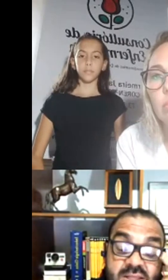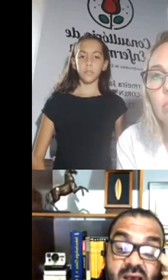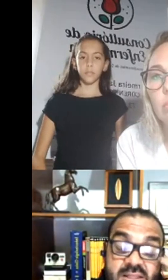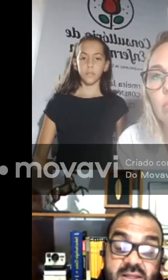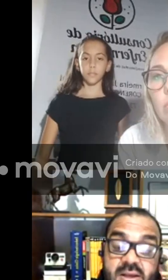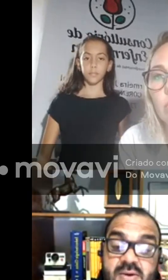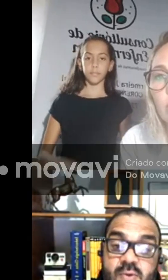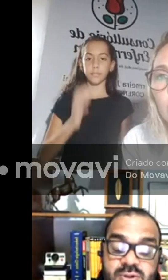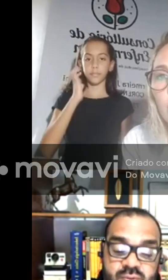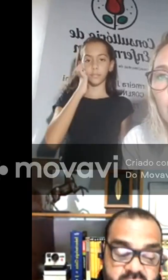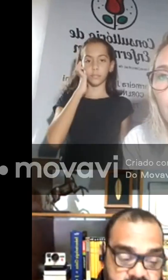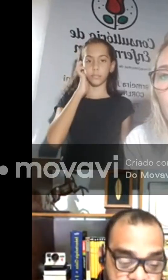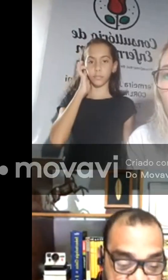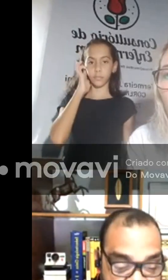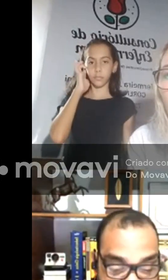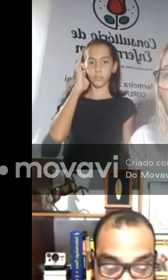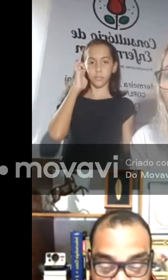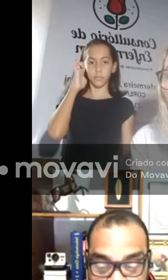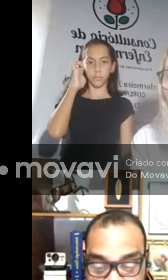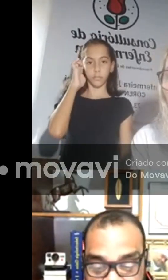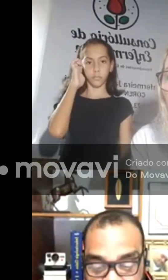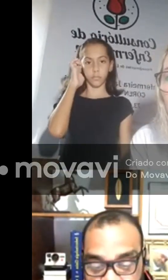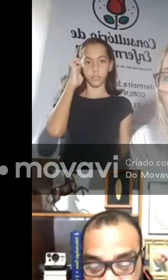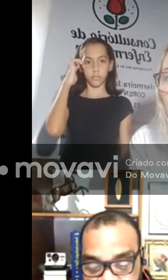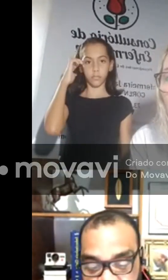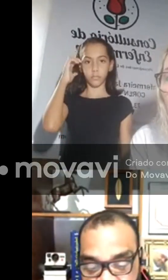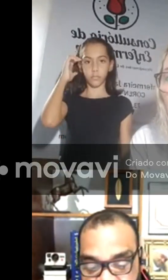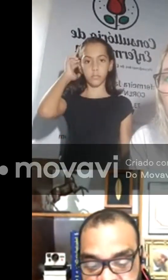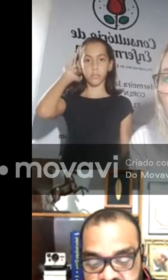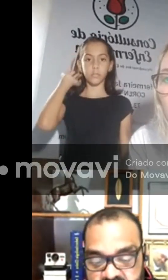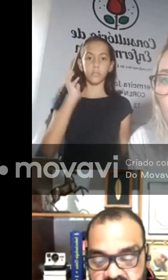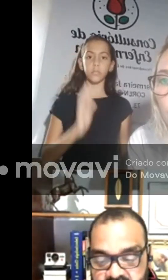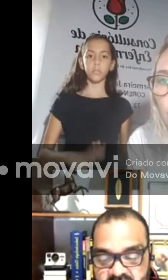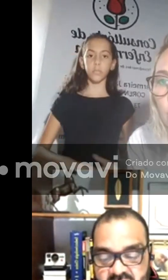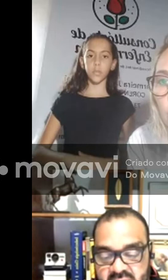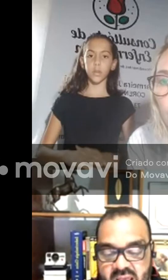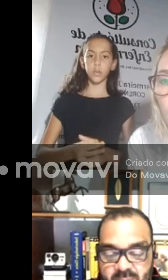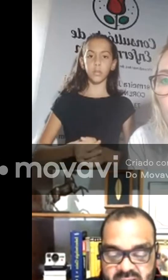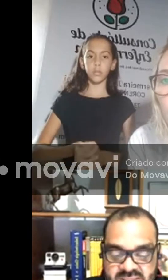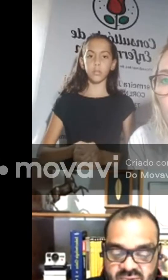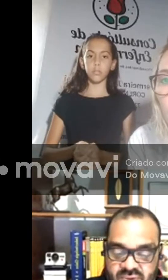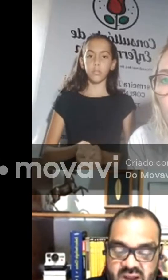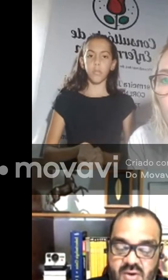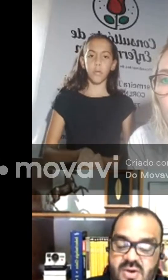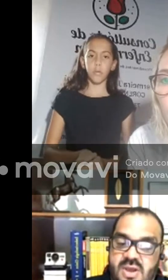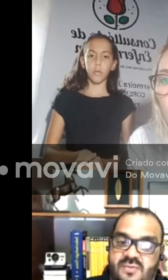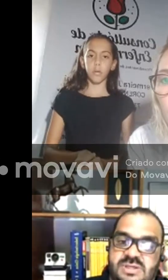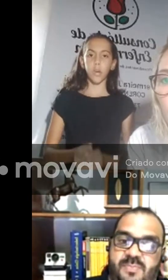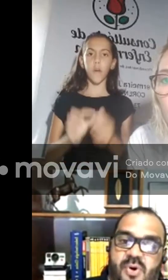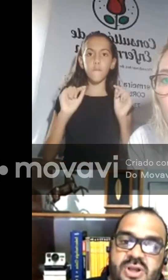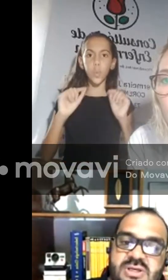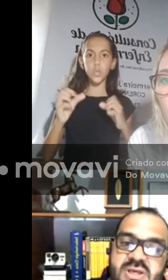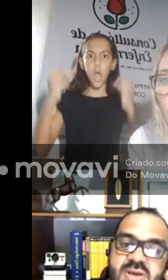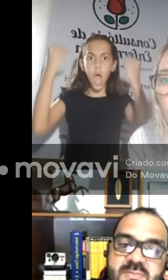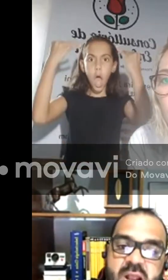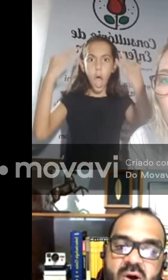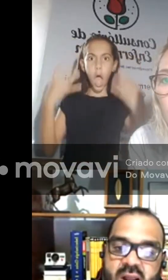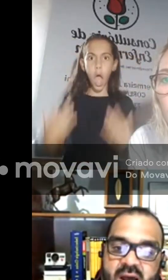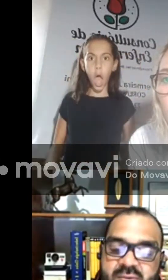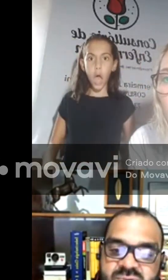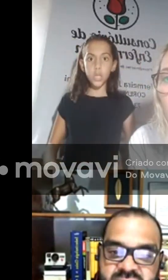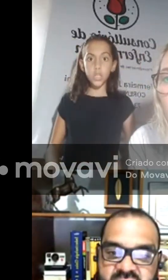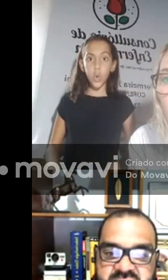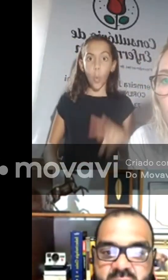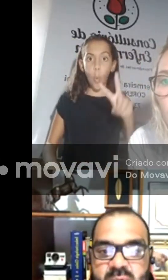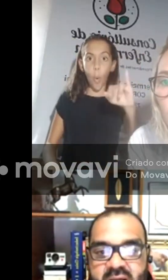imunidade inata. Né? O que acontece? Quando você tem a replicação viral, você pode